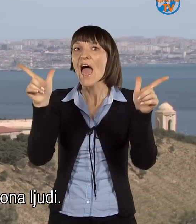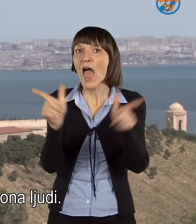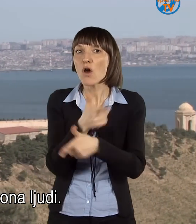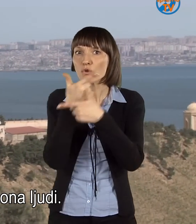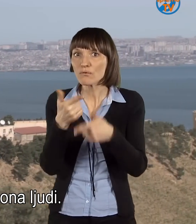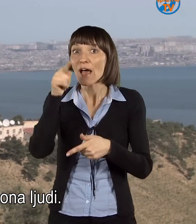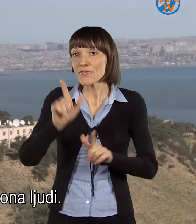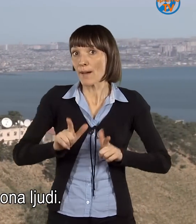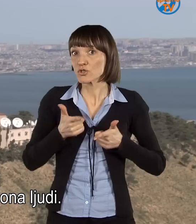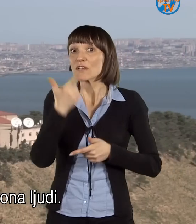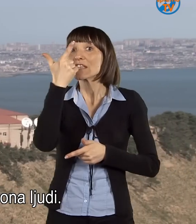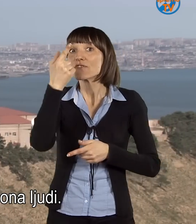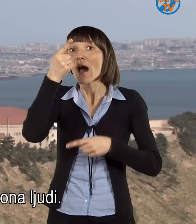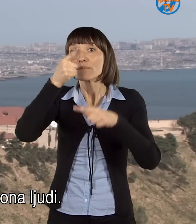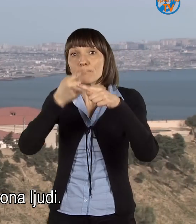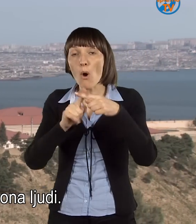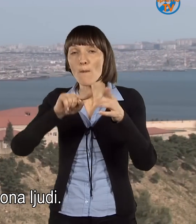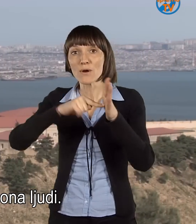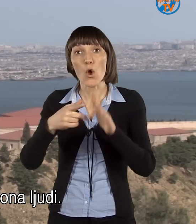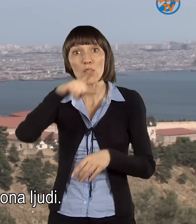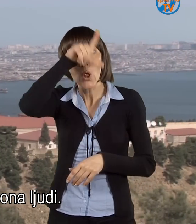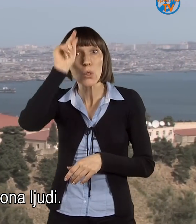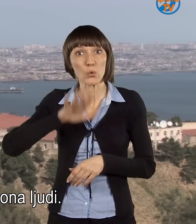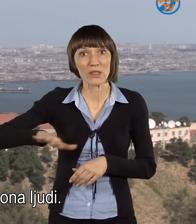živi 2,5 milijona ljudi.